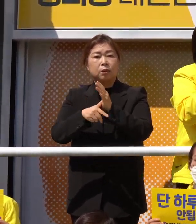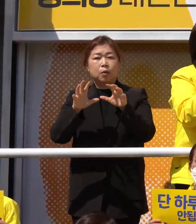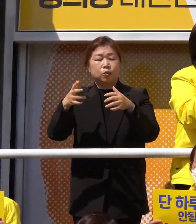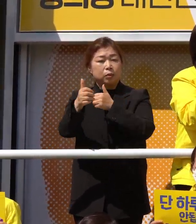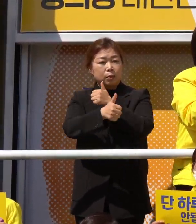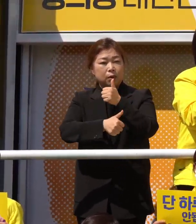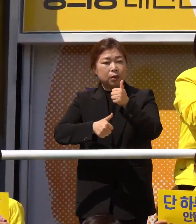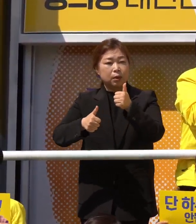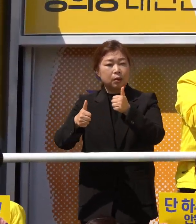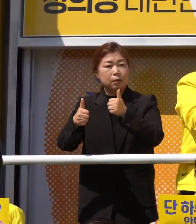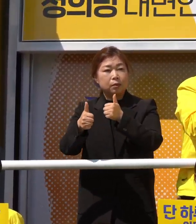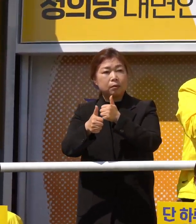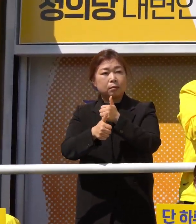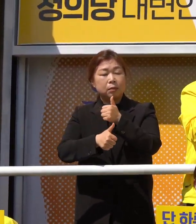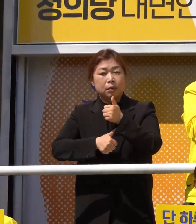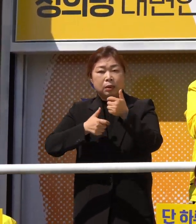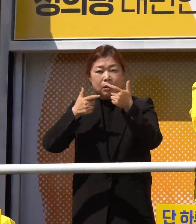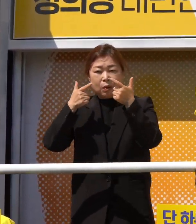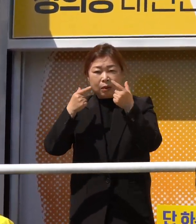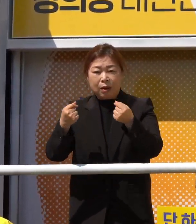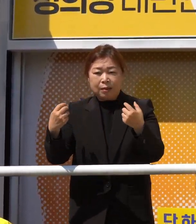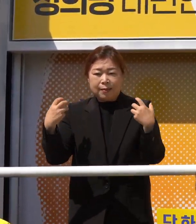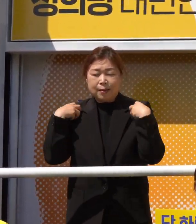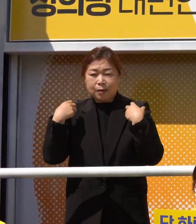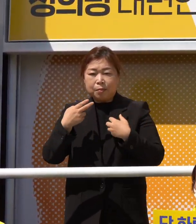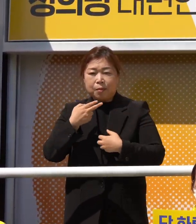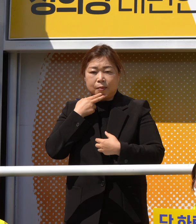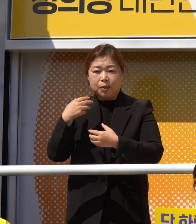국회가 이렇게 무책임할 때,